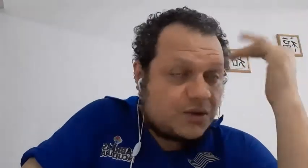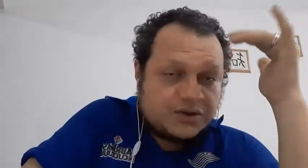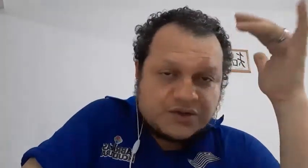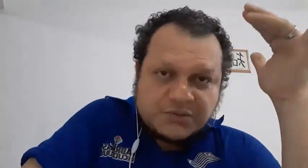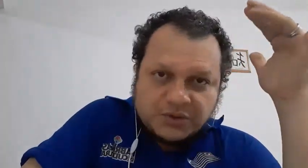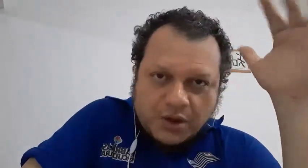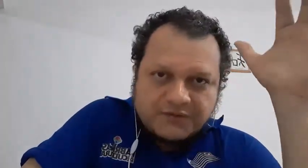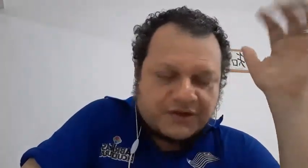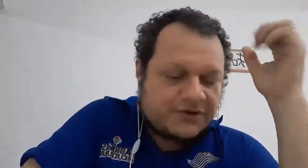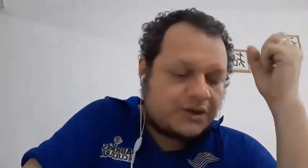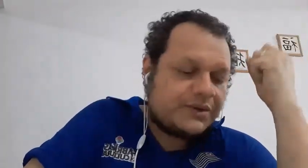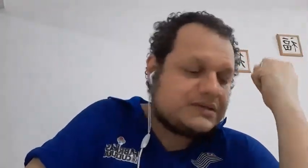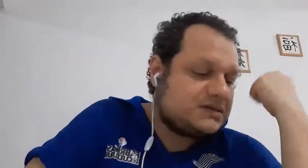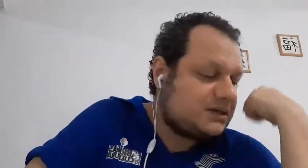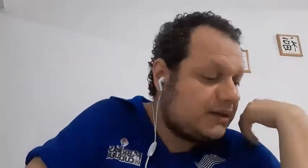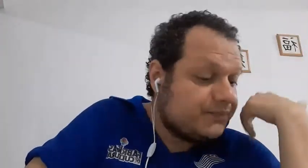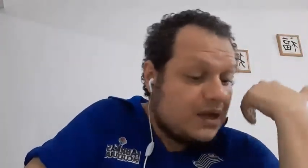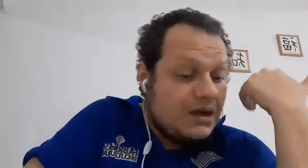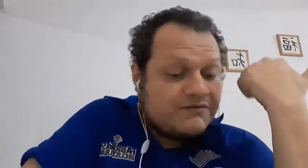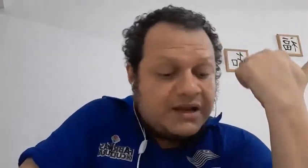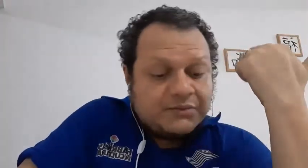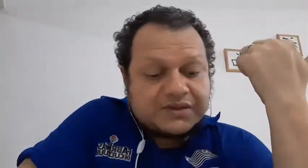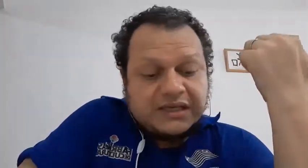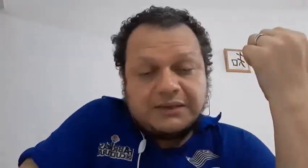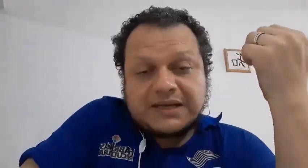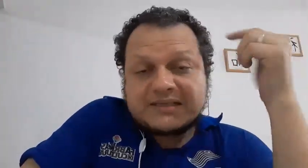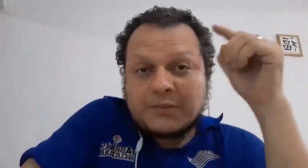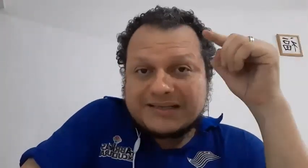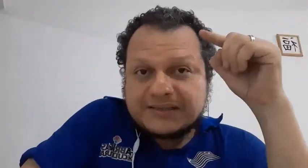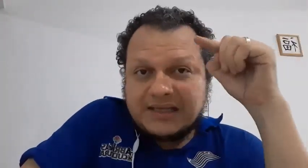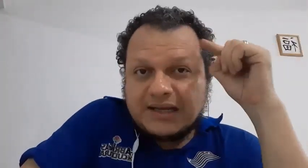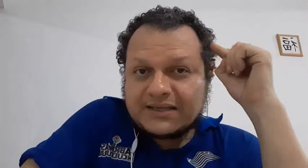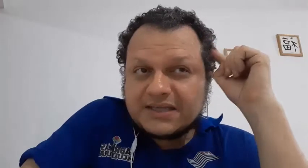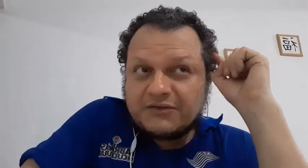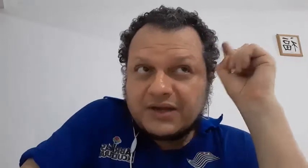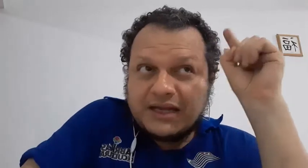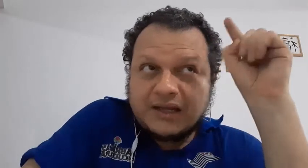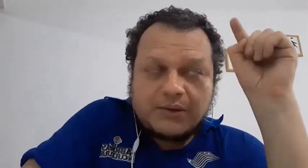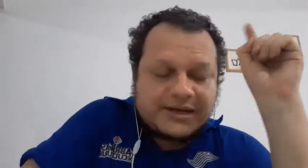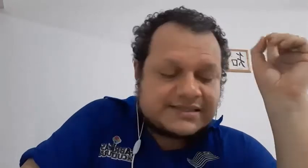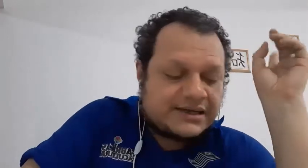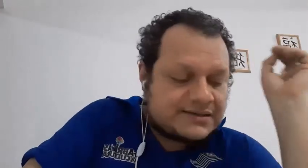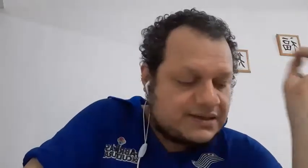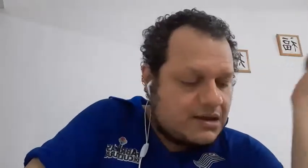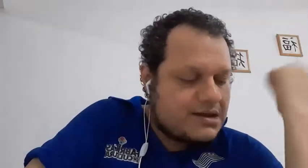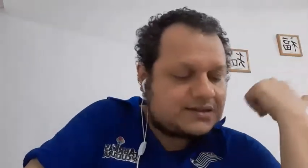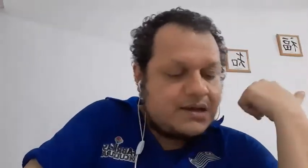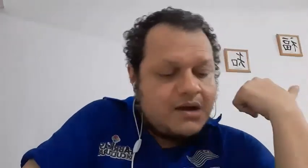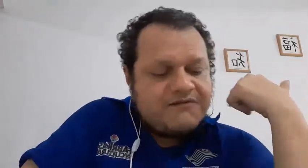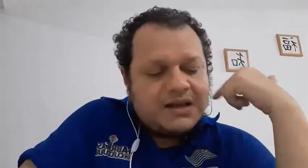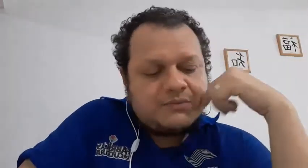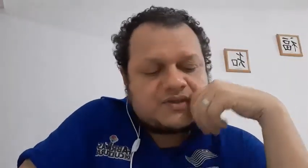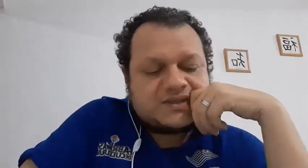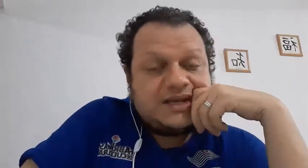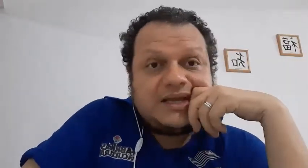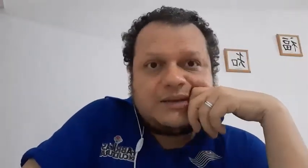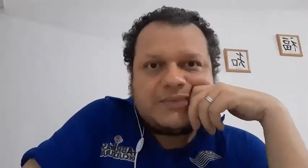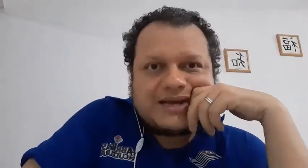em 2009 que foi reconhecida. Falamos que Libras é uma sigla que significa Língua Brasileira de Sinais. Falamos se Libras